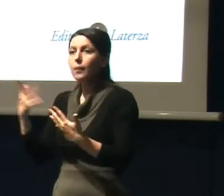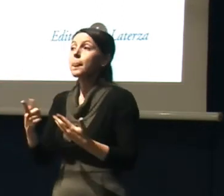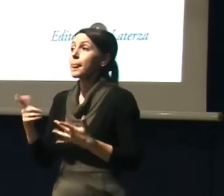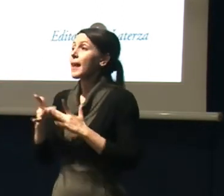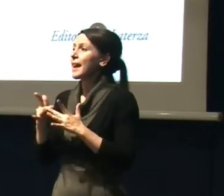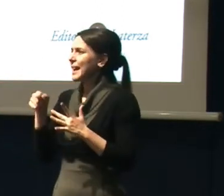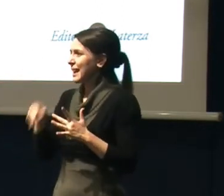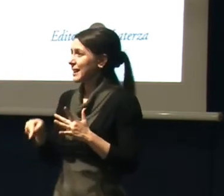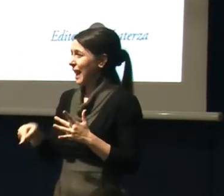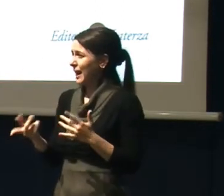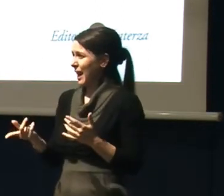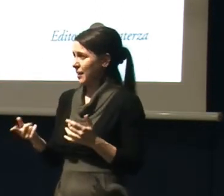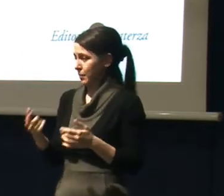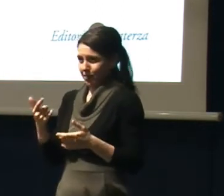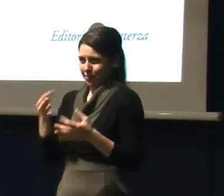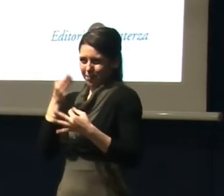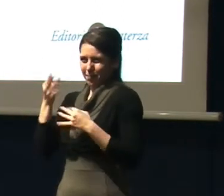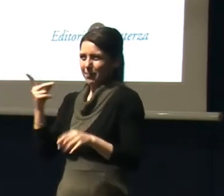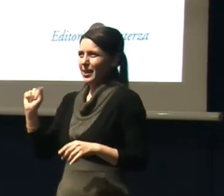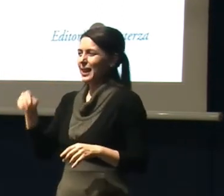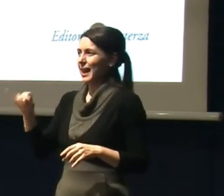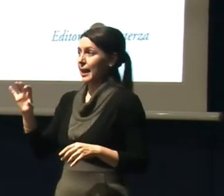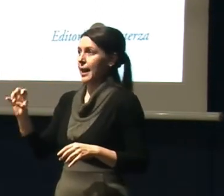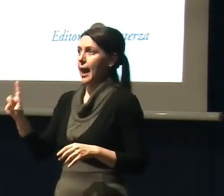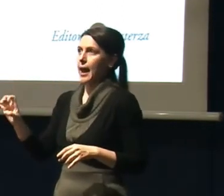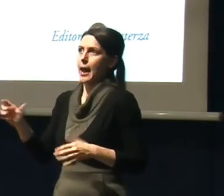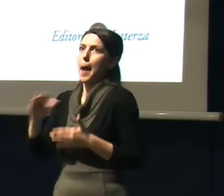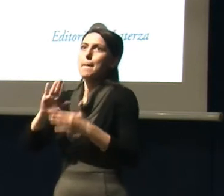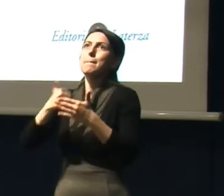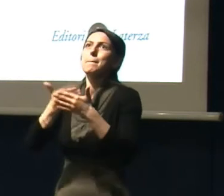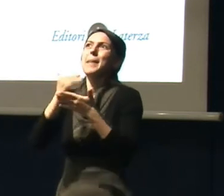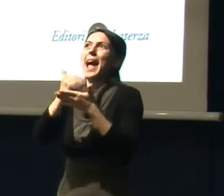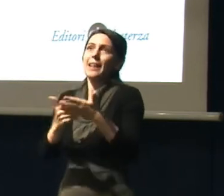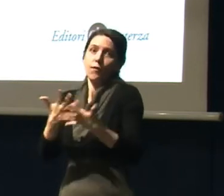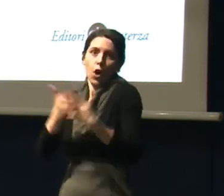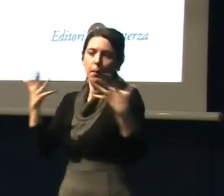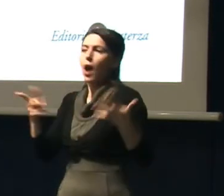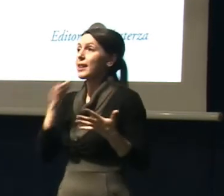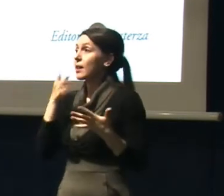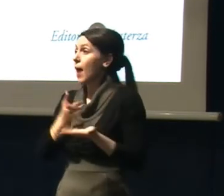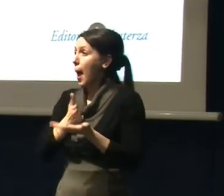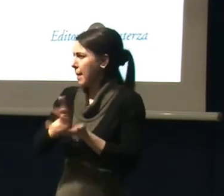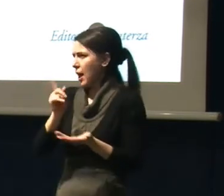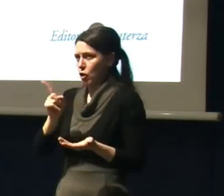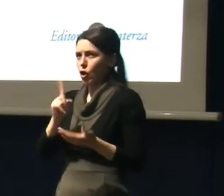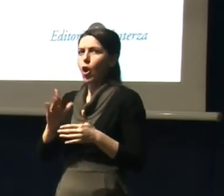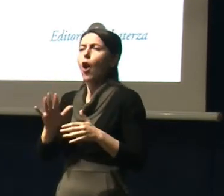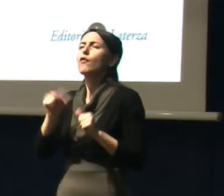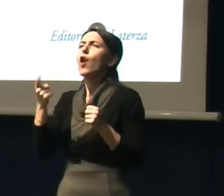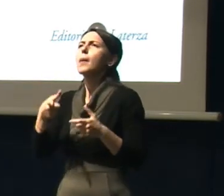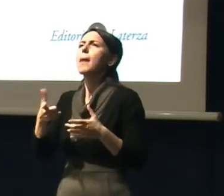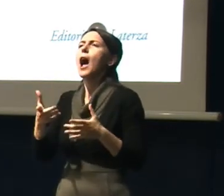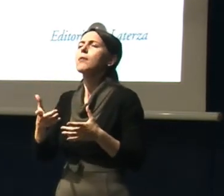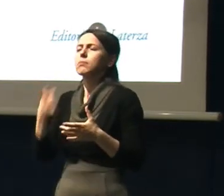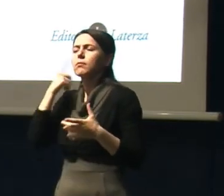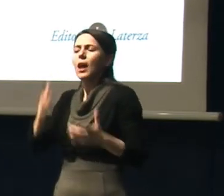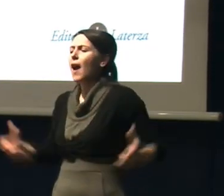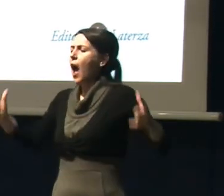internet che come diceva giustamente daniele è una grande piattaforma non è in sé insomma diciamo il recipiente di